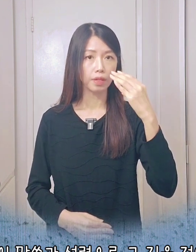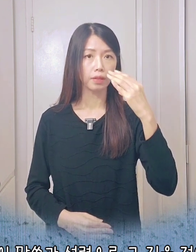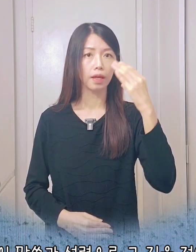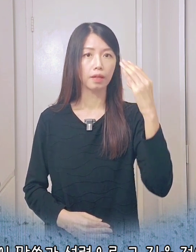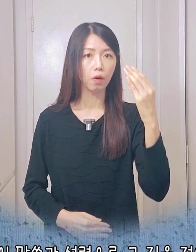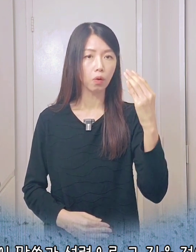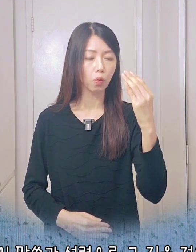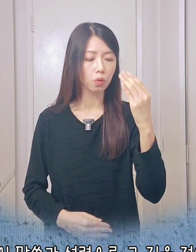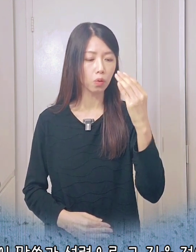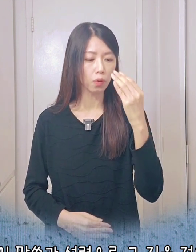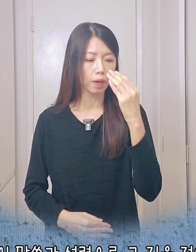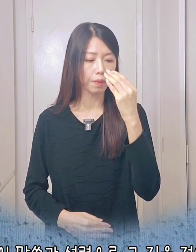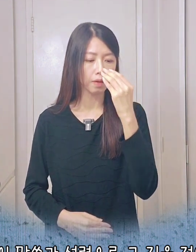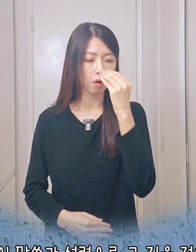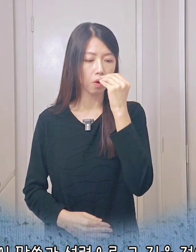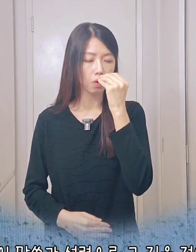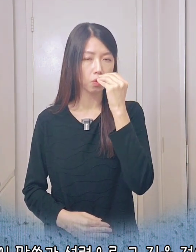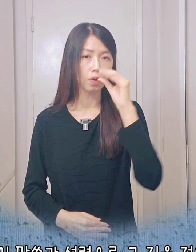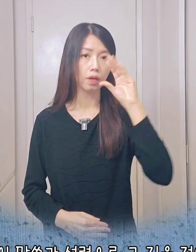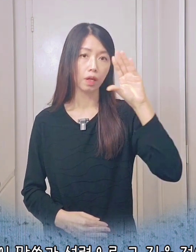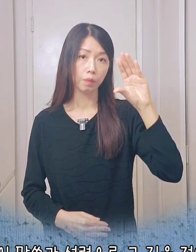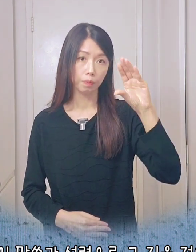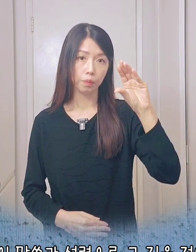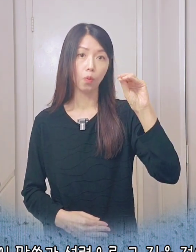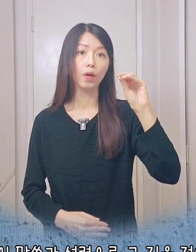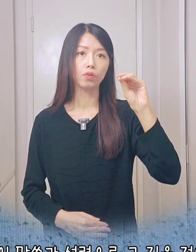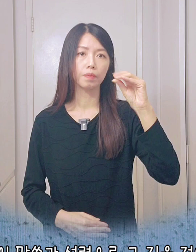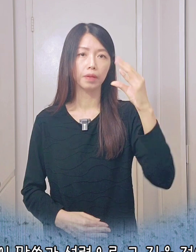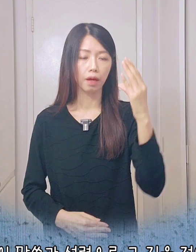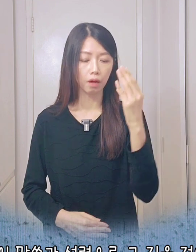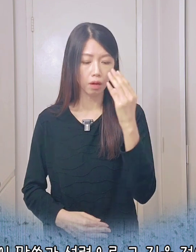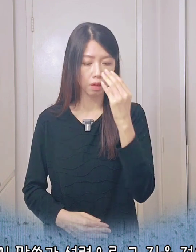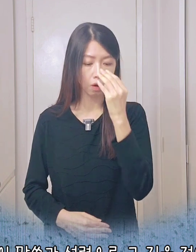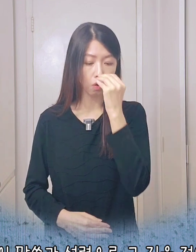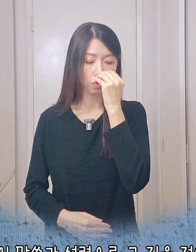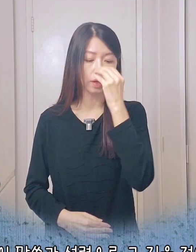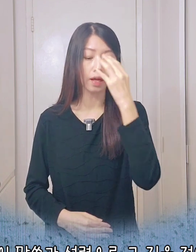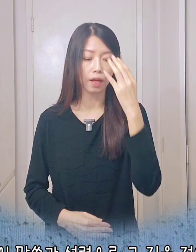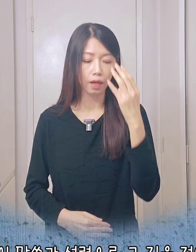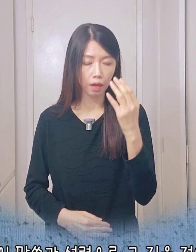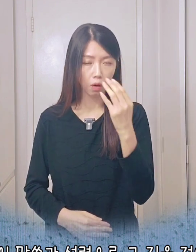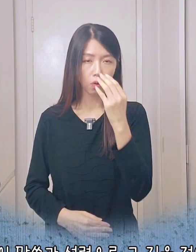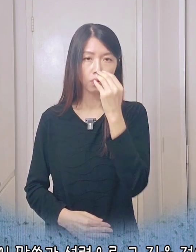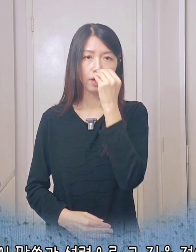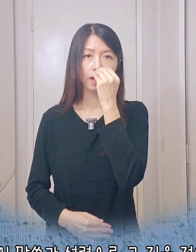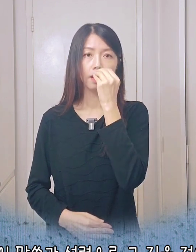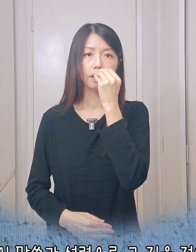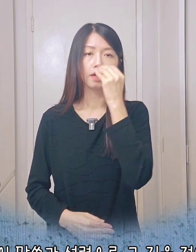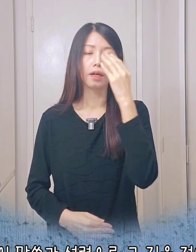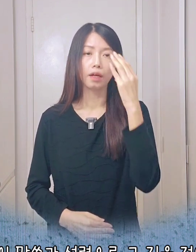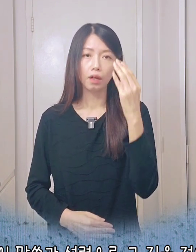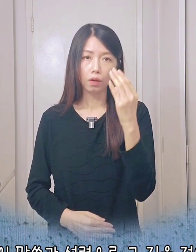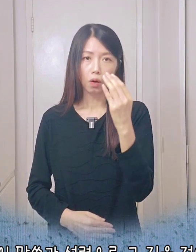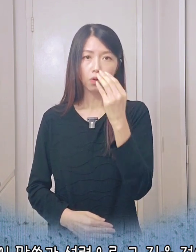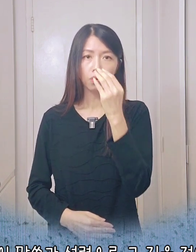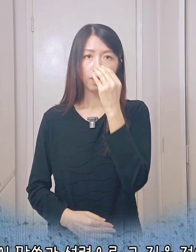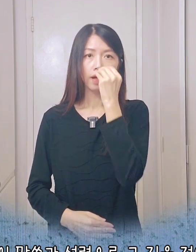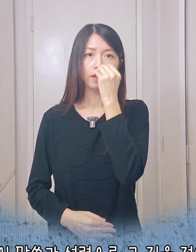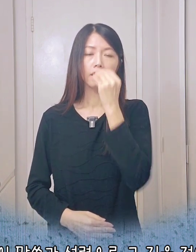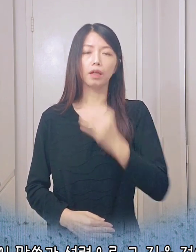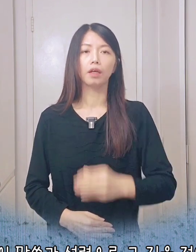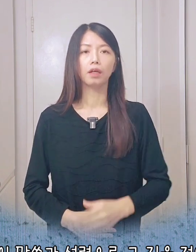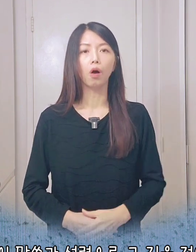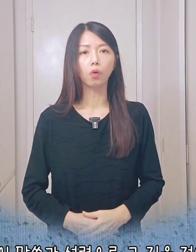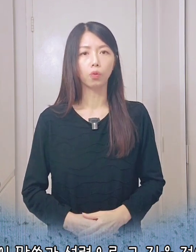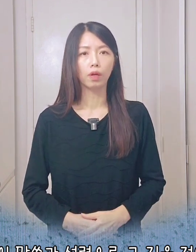손등이 위로 이 상태에서 코 쪽으로 가면서 손을 이렇게 모아주시면 돼요. 거룩하다, 거룩하다,